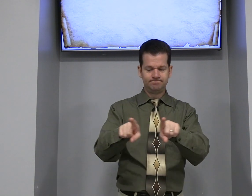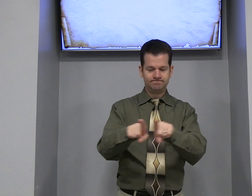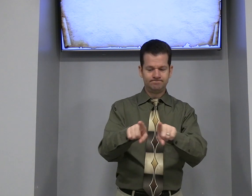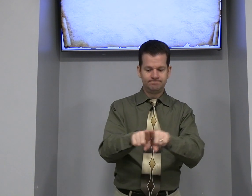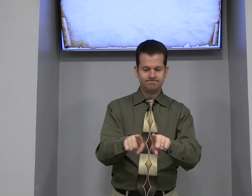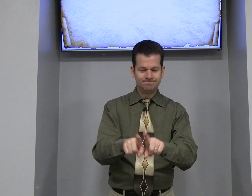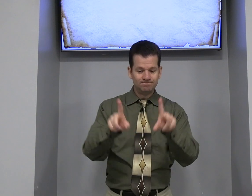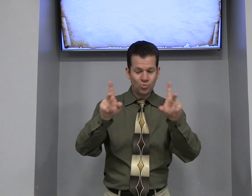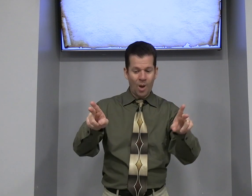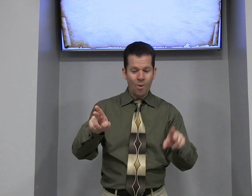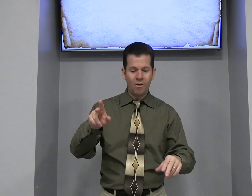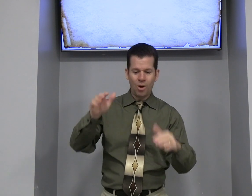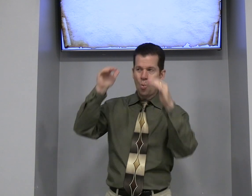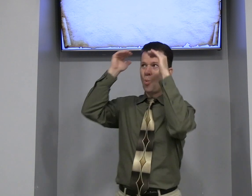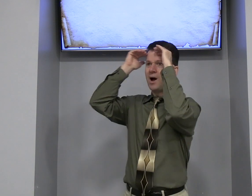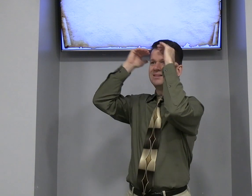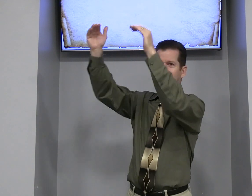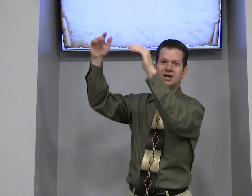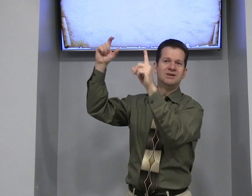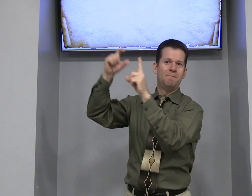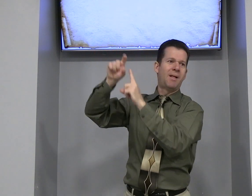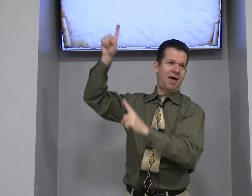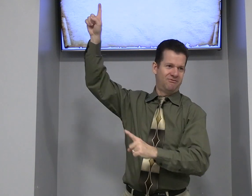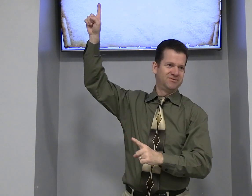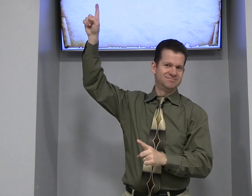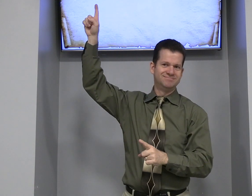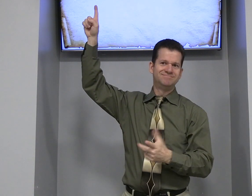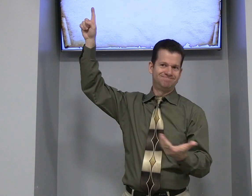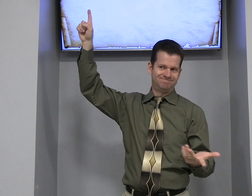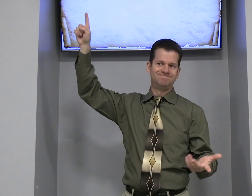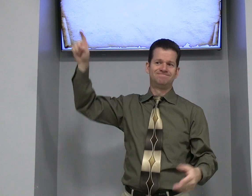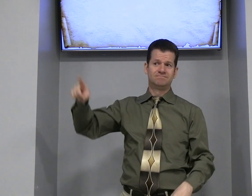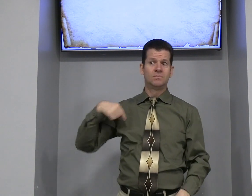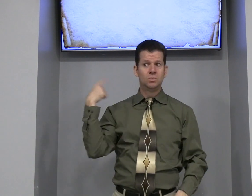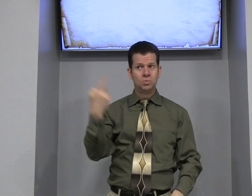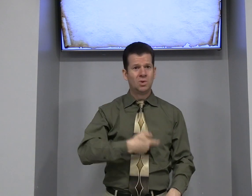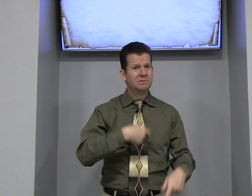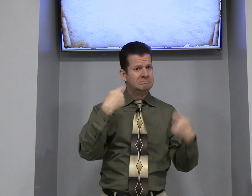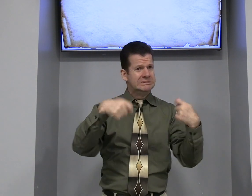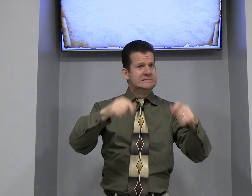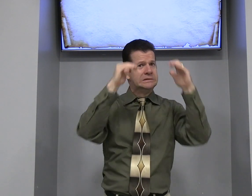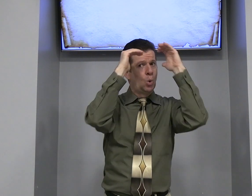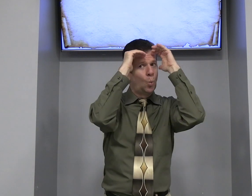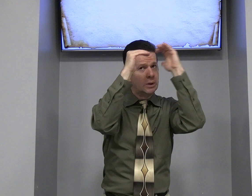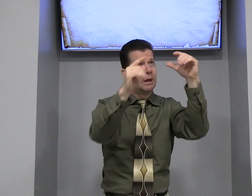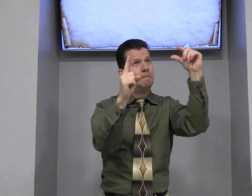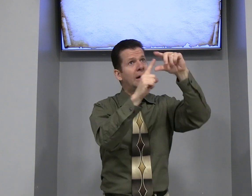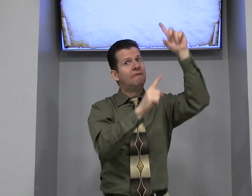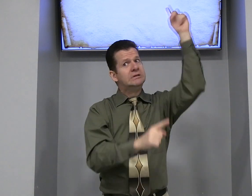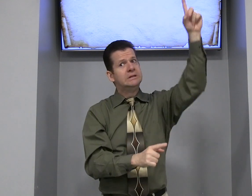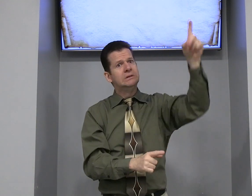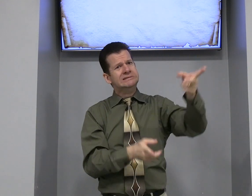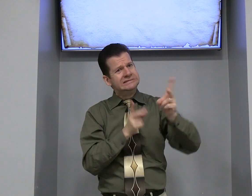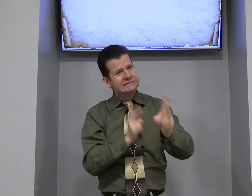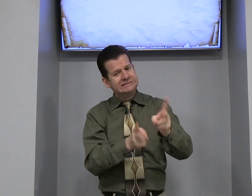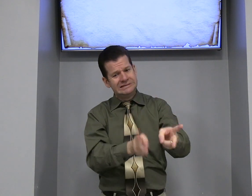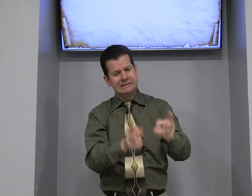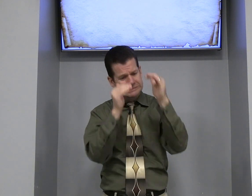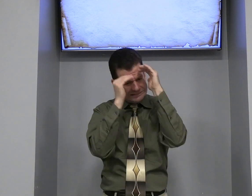Parabéns! Como guardaste a palavra, obedecia a palavra. Nós precisamos obedecer a palavra de